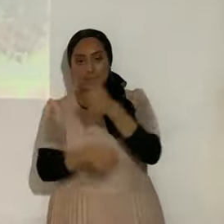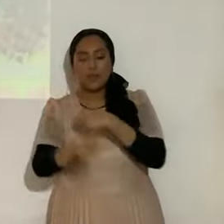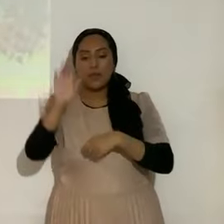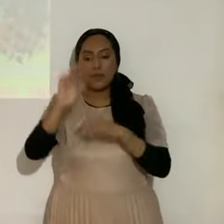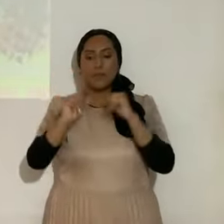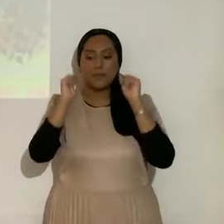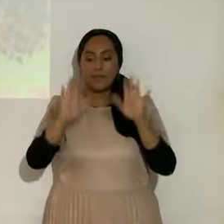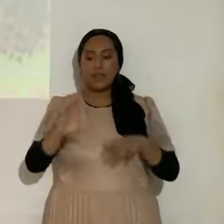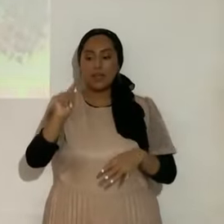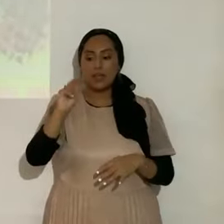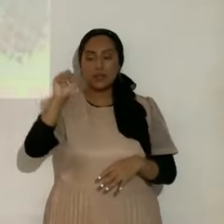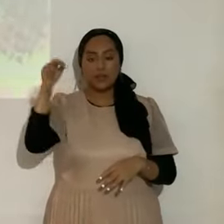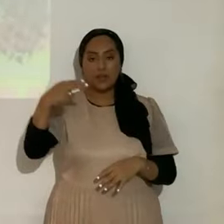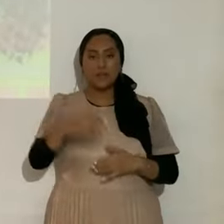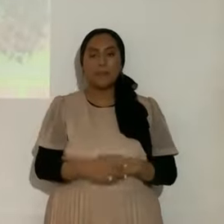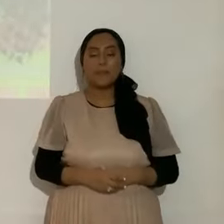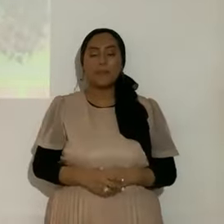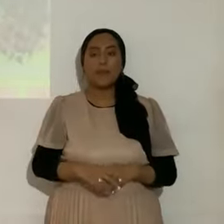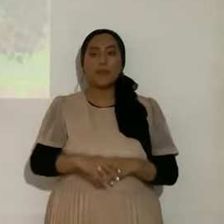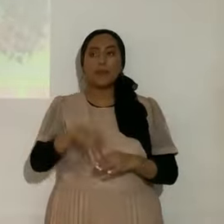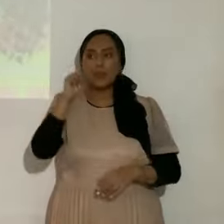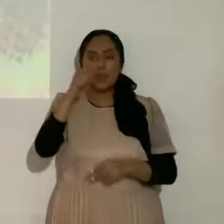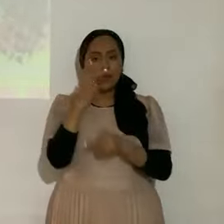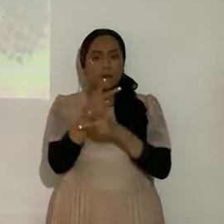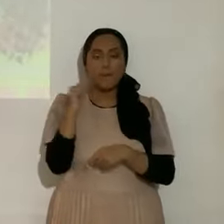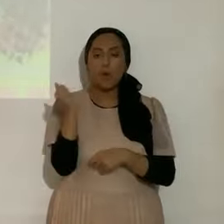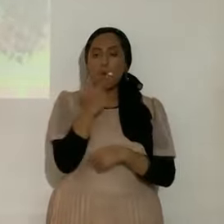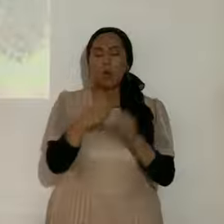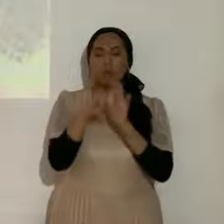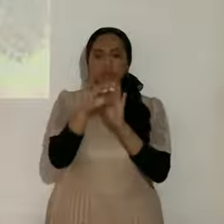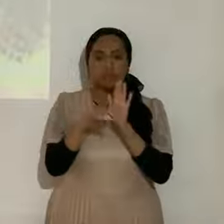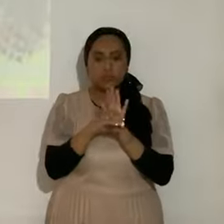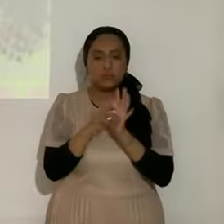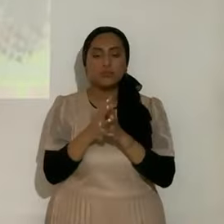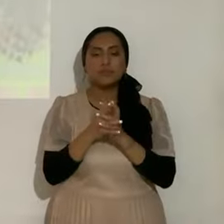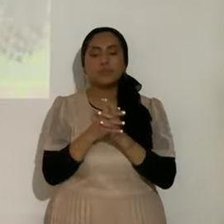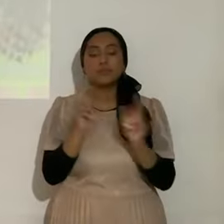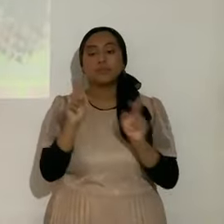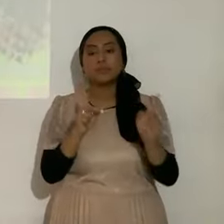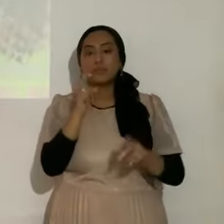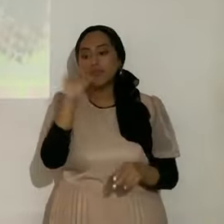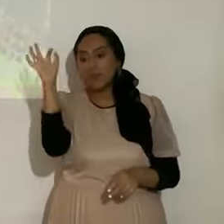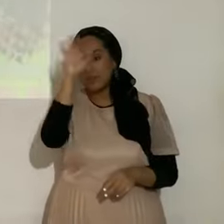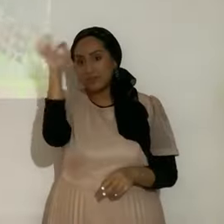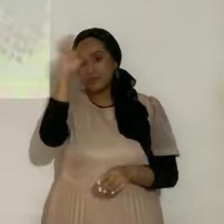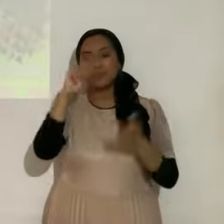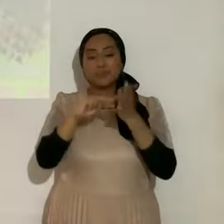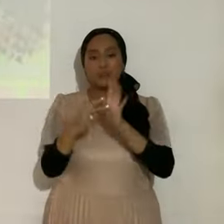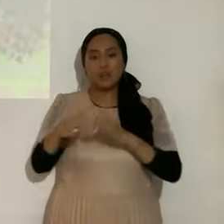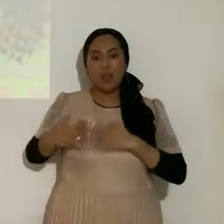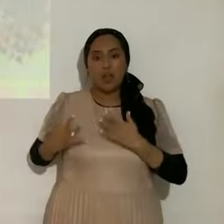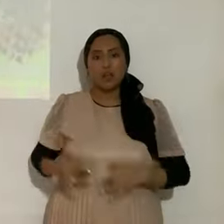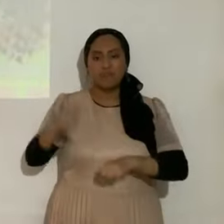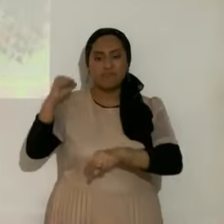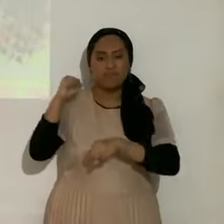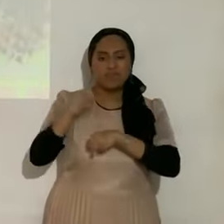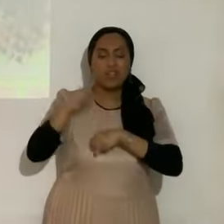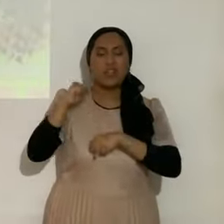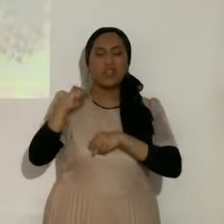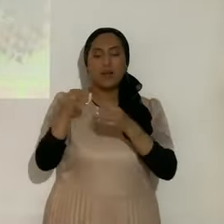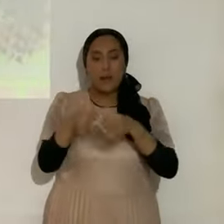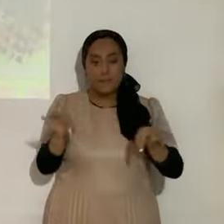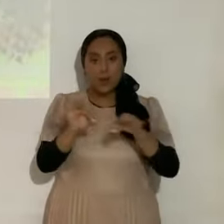bendita Torah. Bendito es Él que Él no quebrantó ningún mandamiento. La incredulidad es un resultado de un corazón duro y es